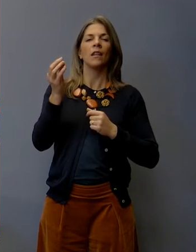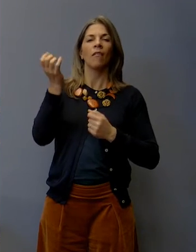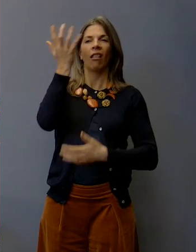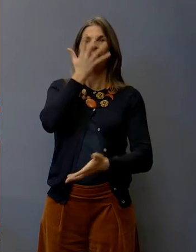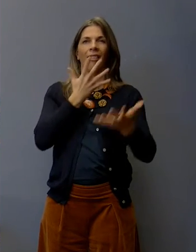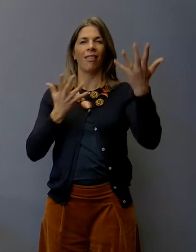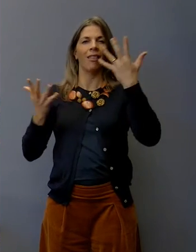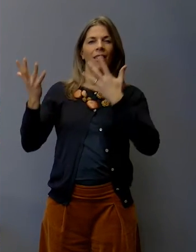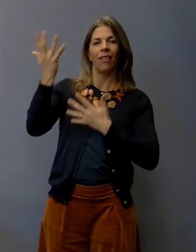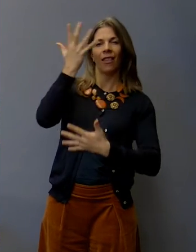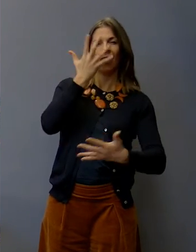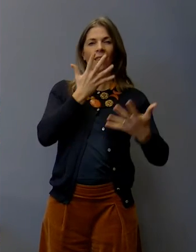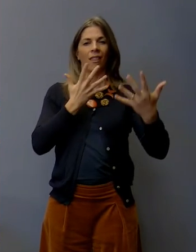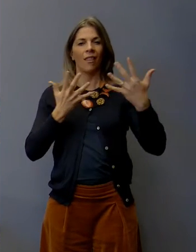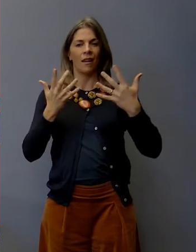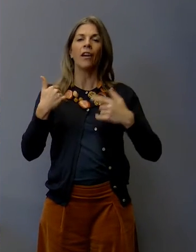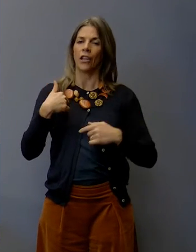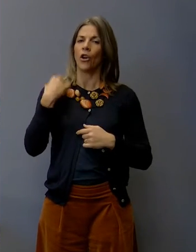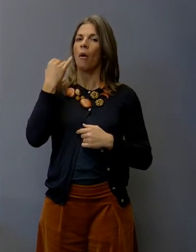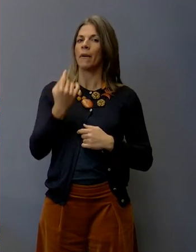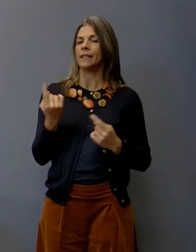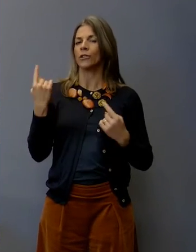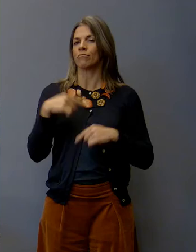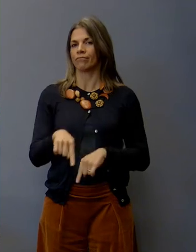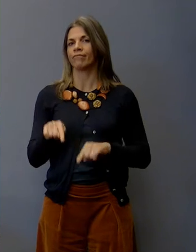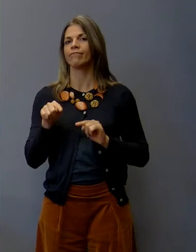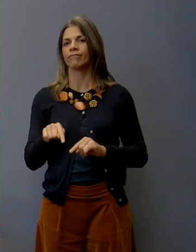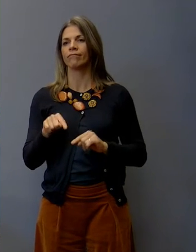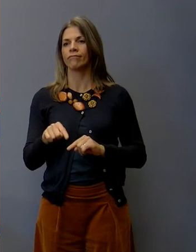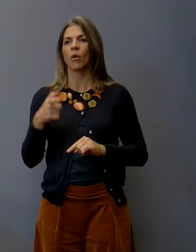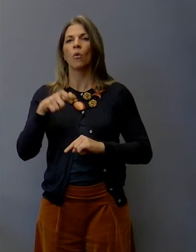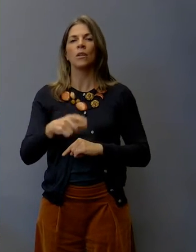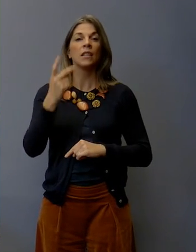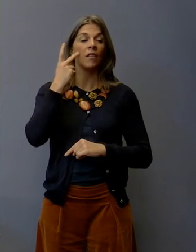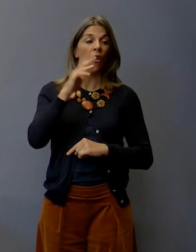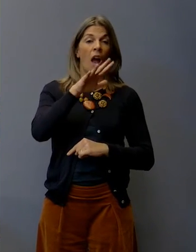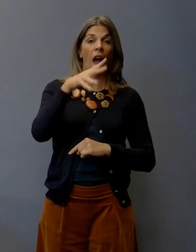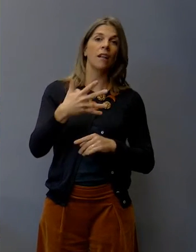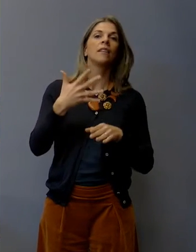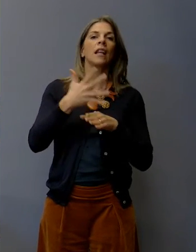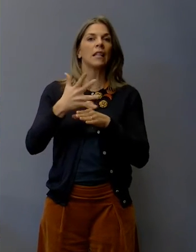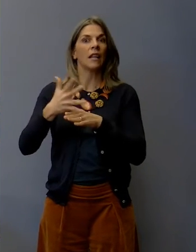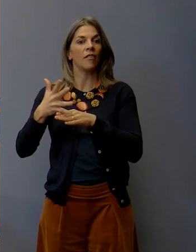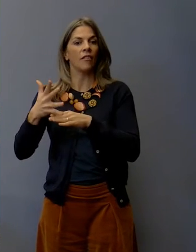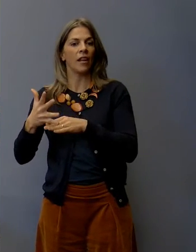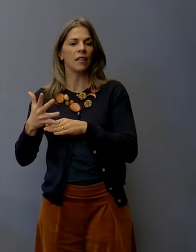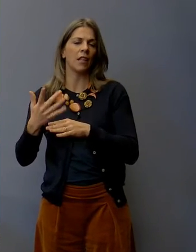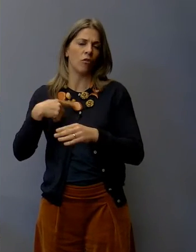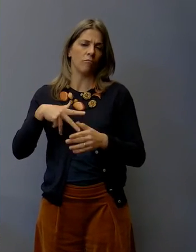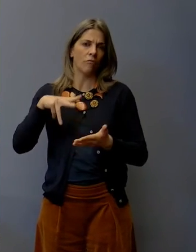per anche perché tutta una serie di altri interventi concludendo è confermato la nostra il nostro voto contrario